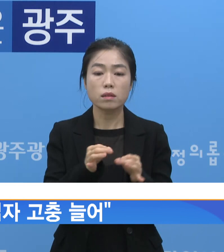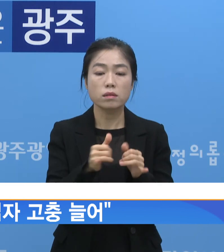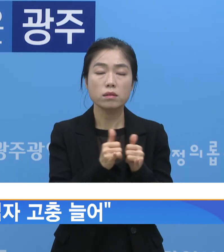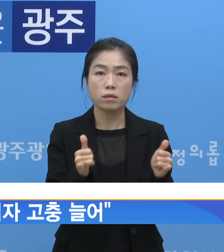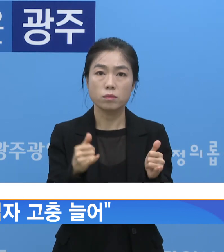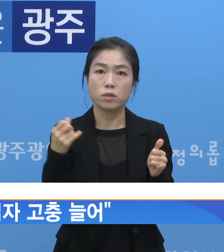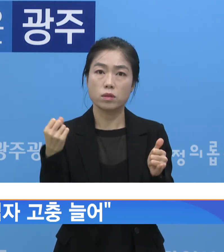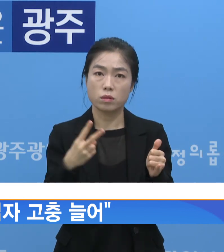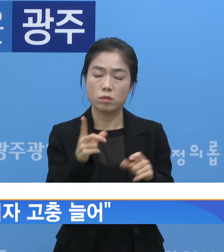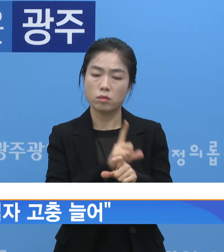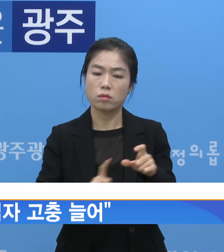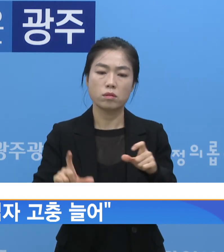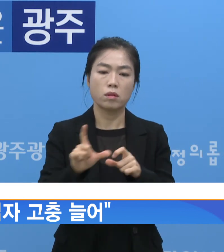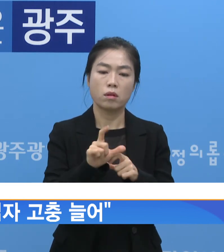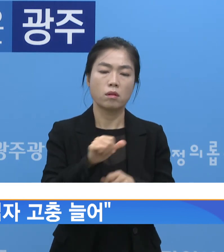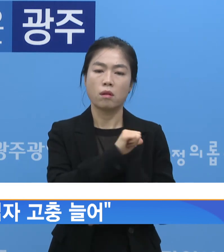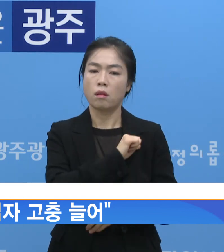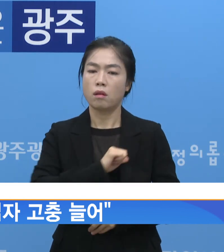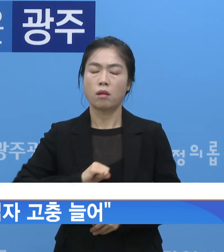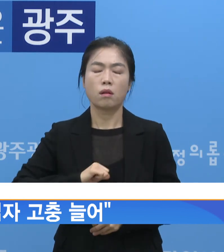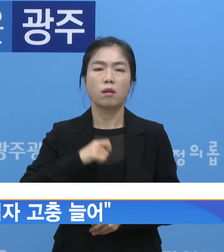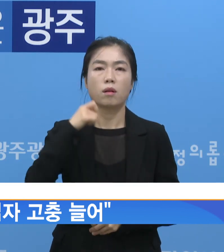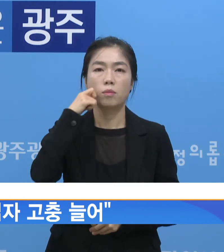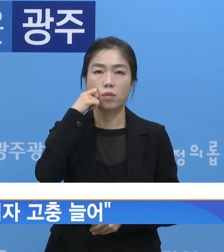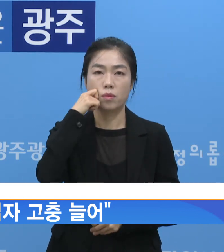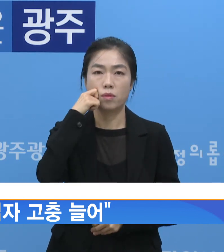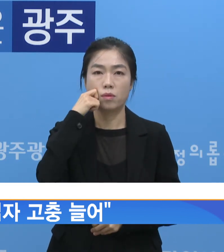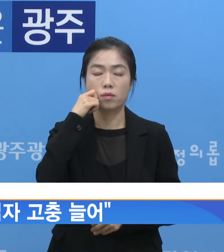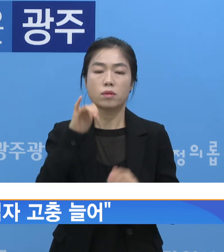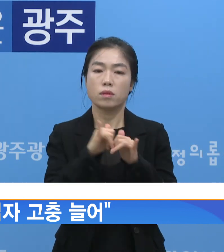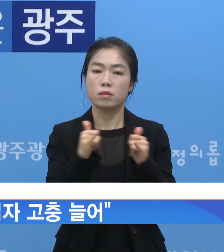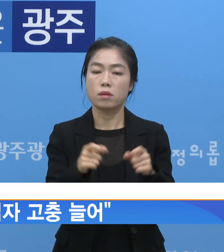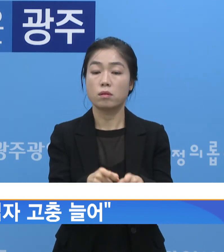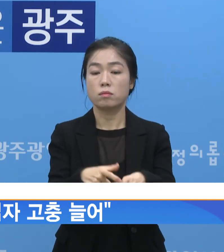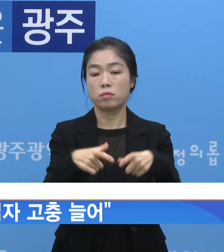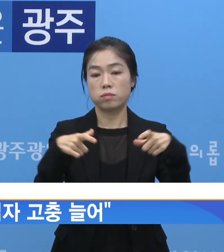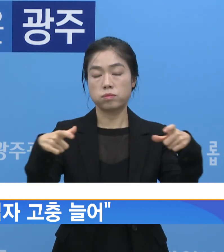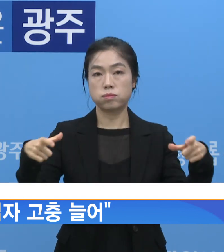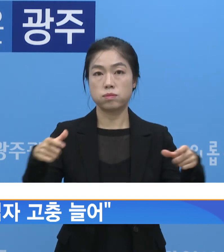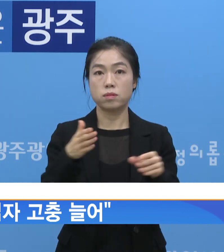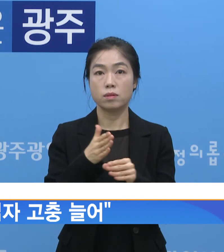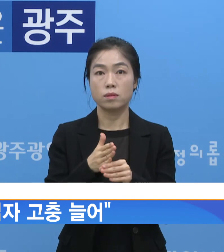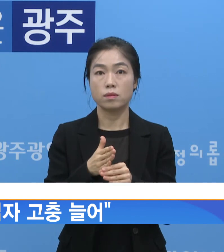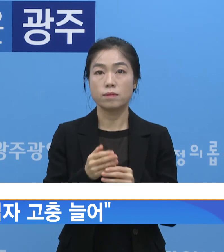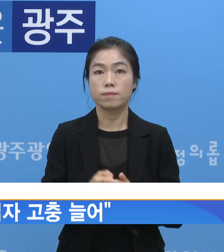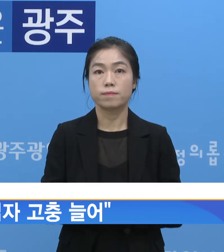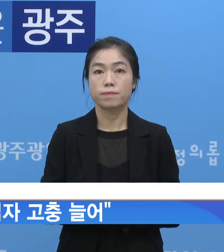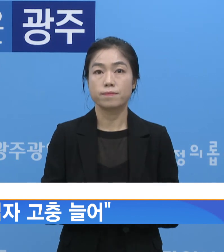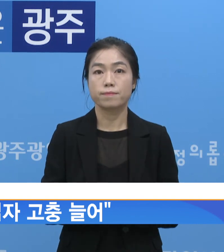자영사업자를 비롯해 더 이상 버텨내기 힘든 사람들이 늘어만 가고 있습니다.